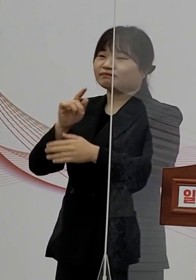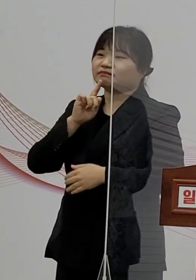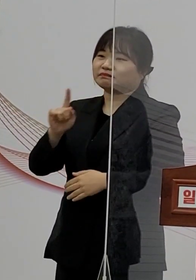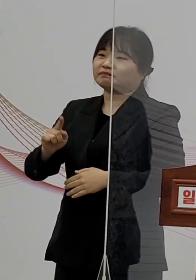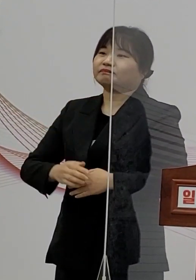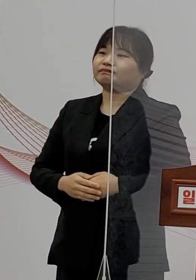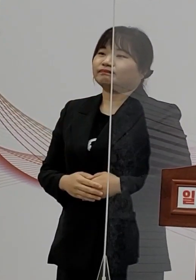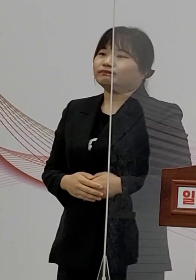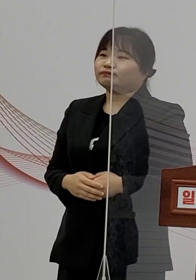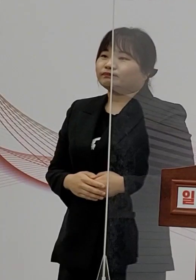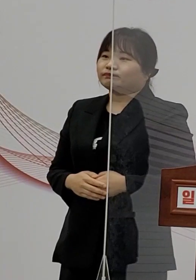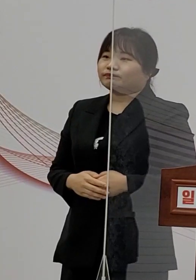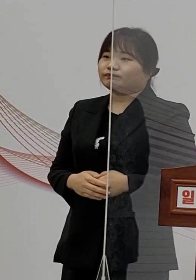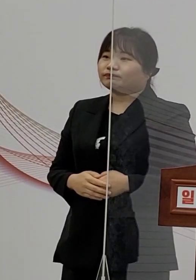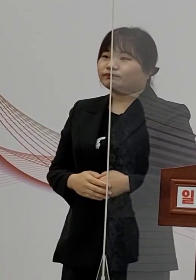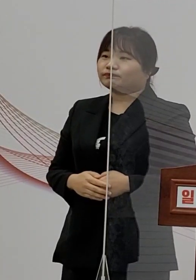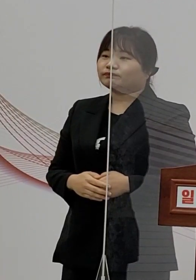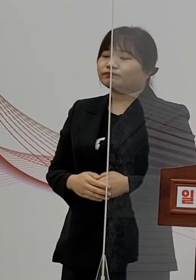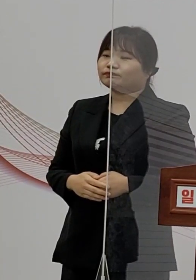말씀하셨습니다.